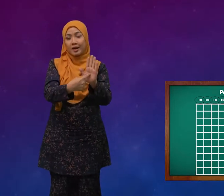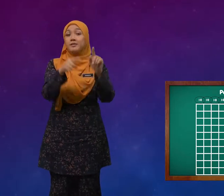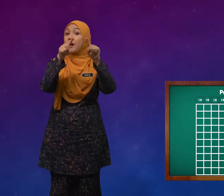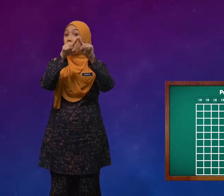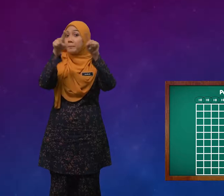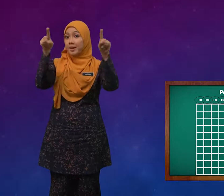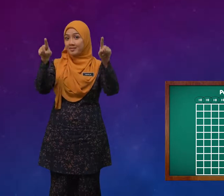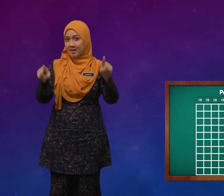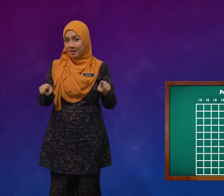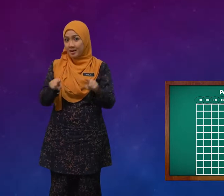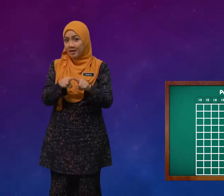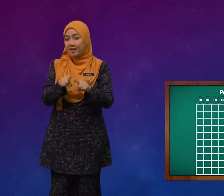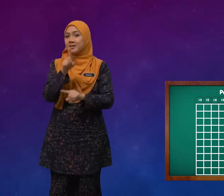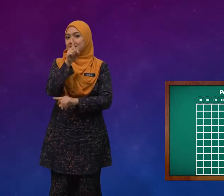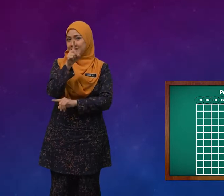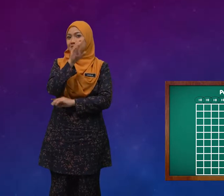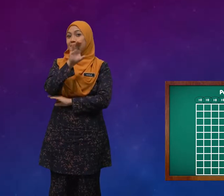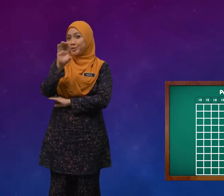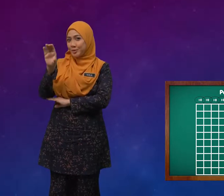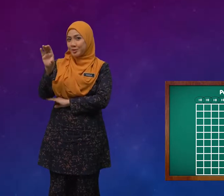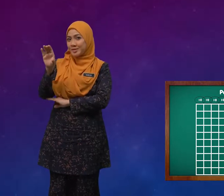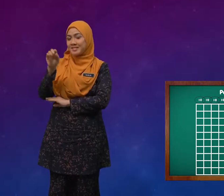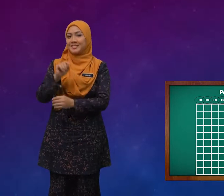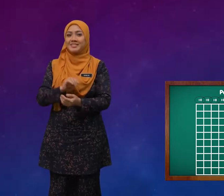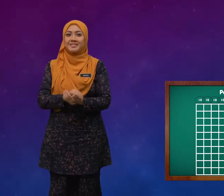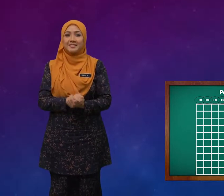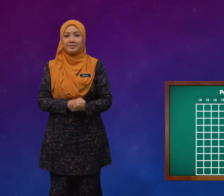menunjukkan petak seratus.